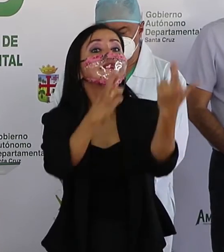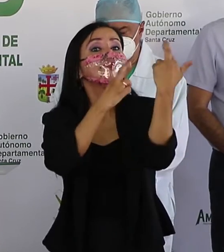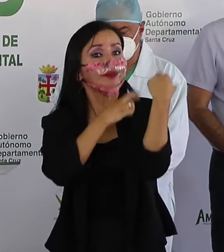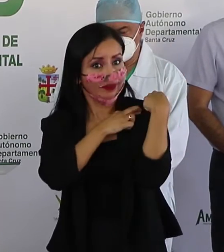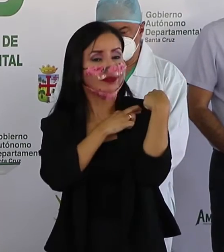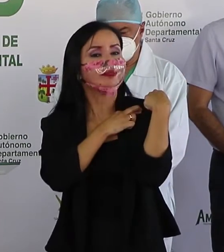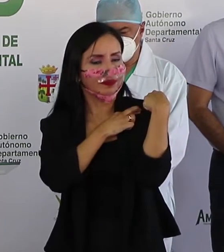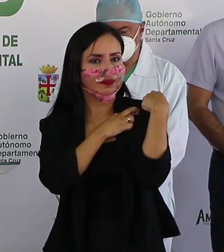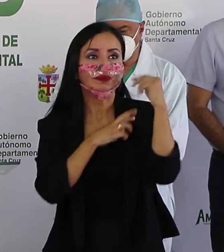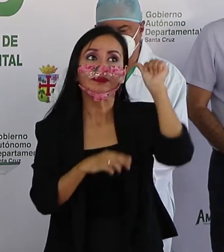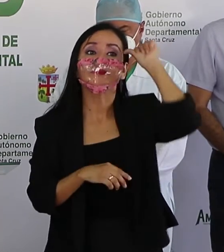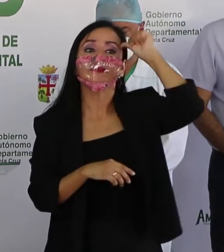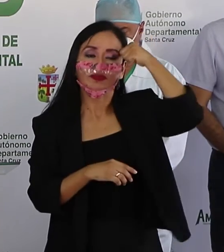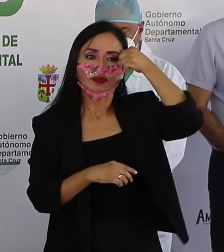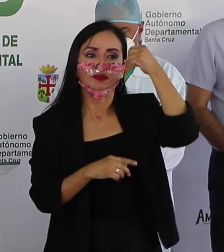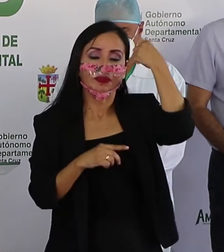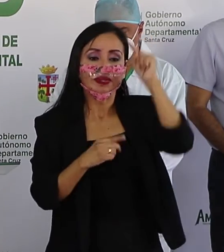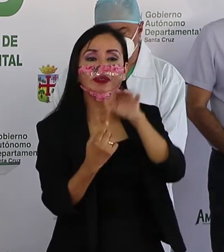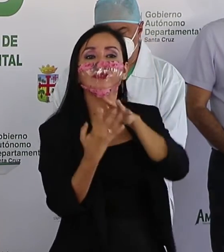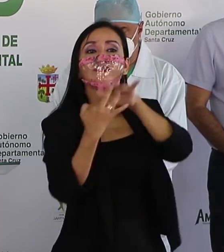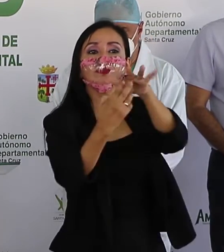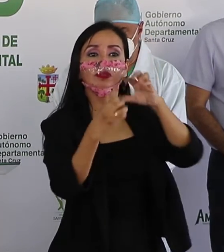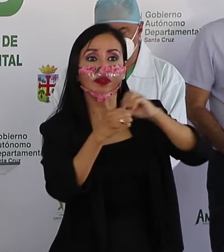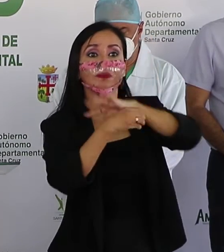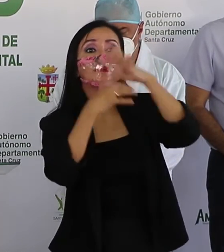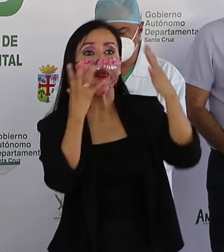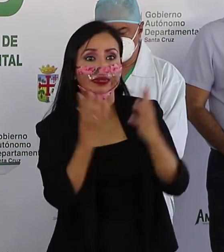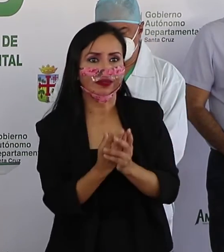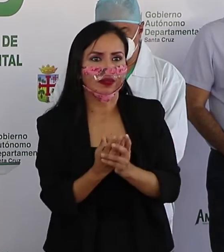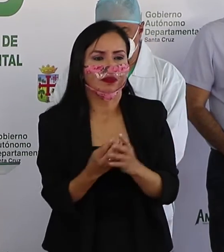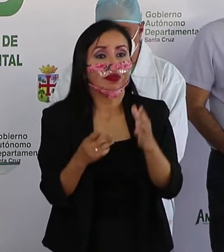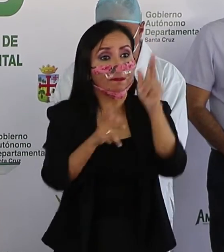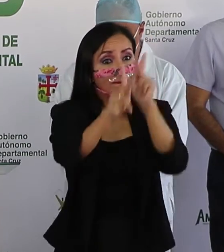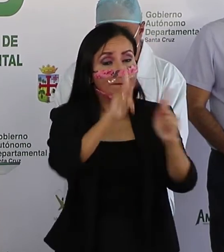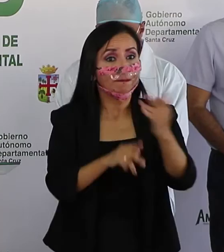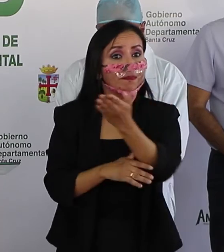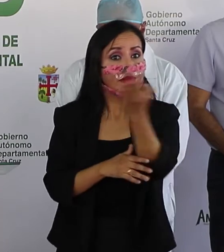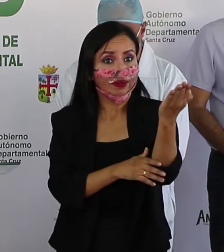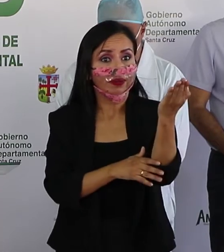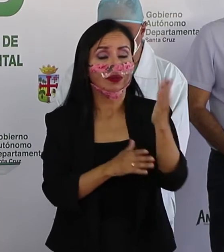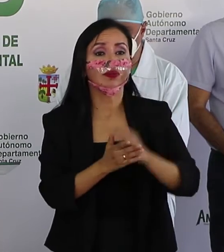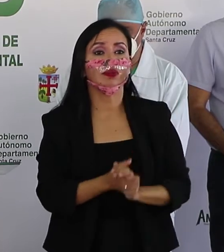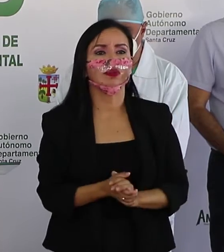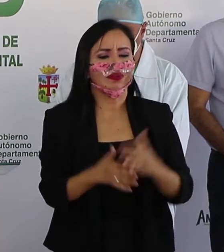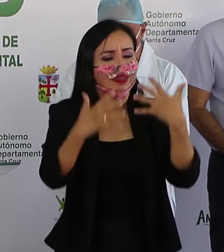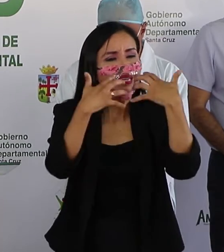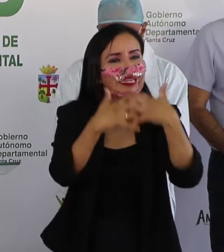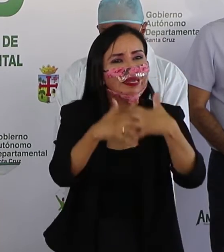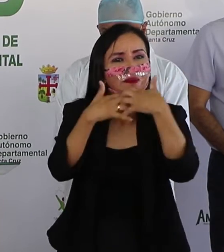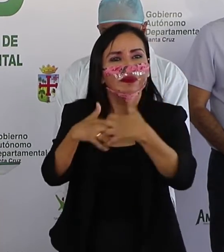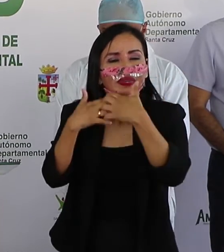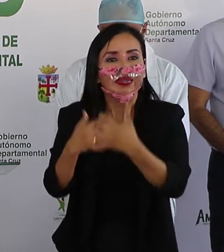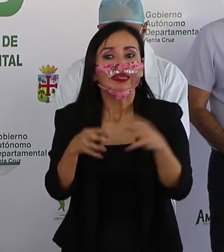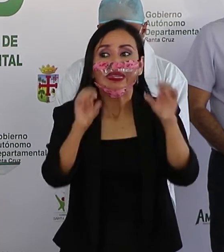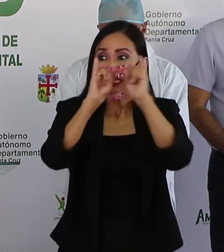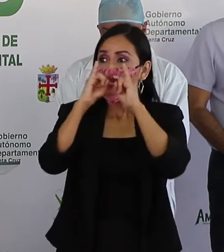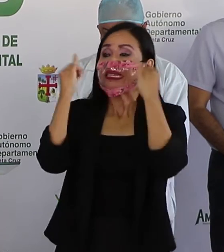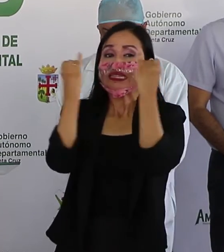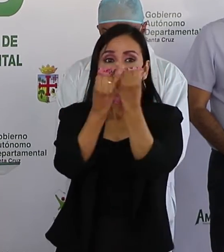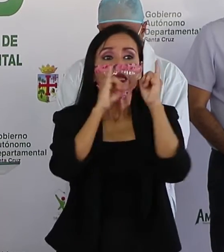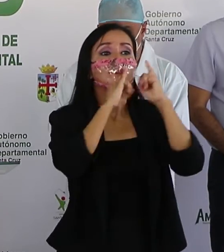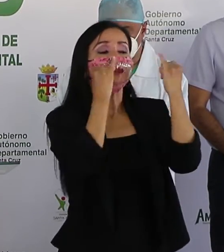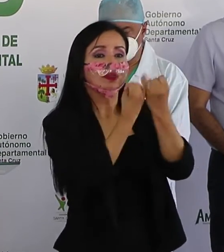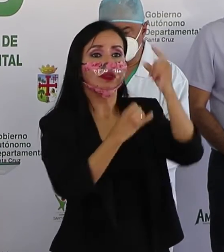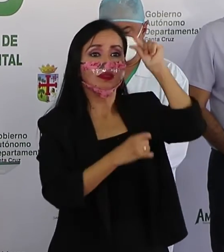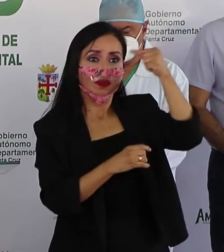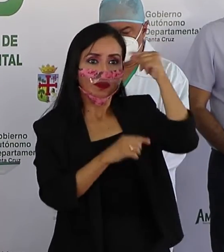responsabilidad en esta lucha contra la pandemia. Tanto la población, empresas e instituciones